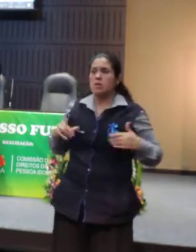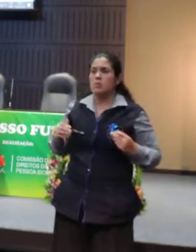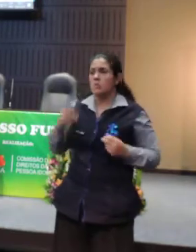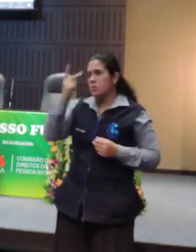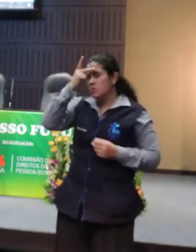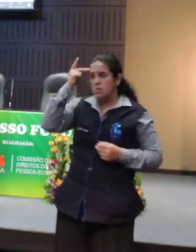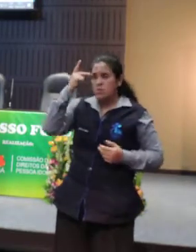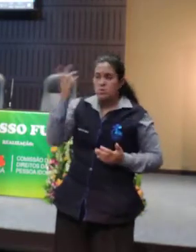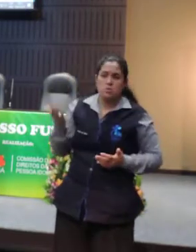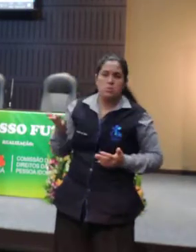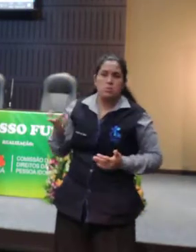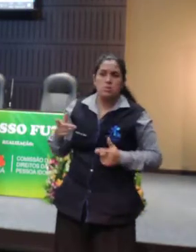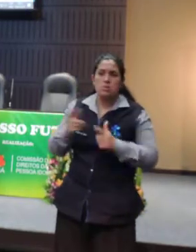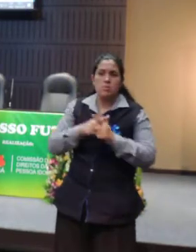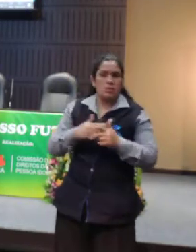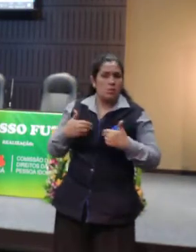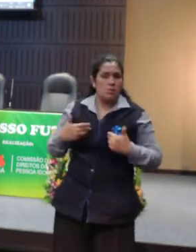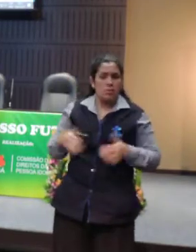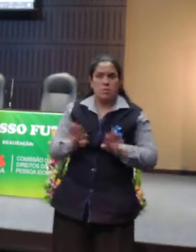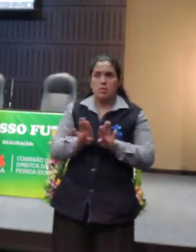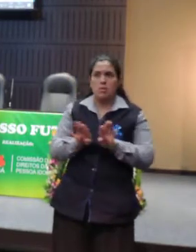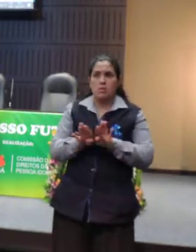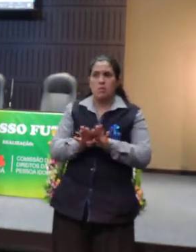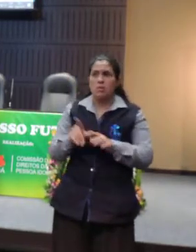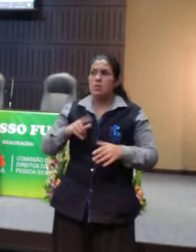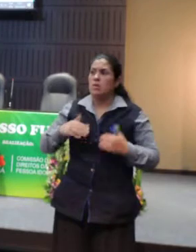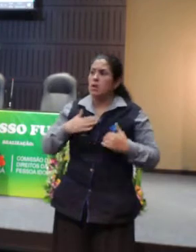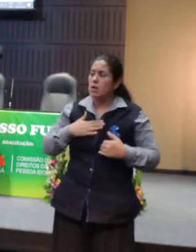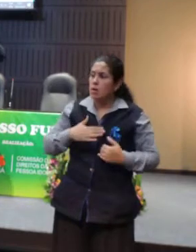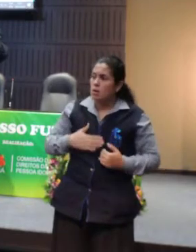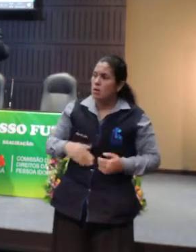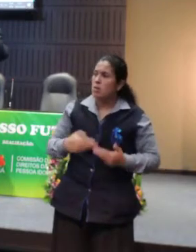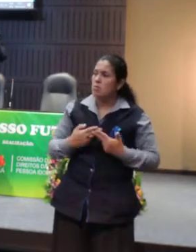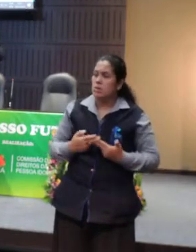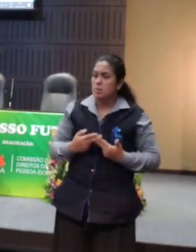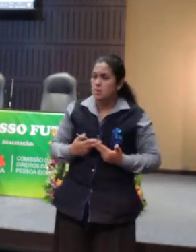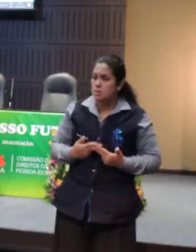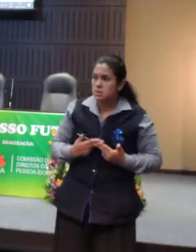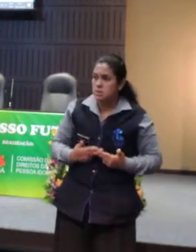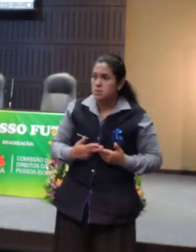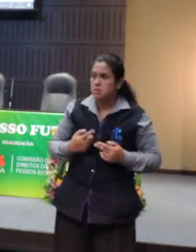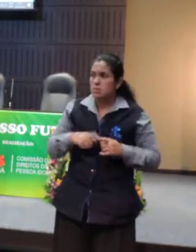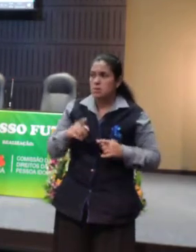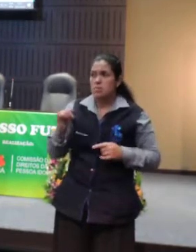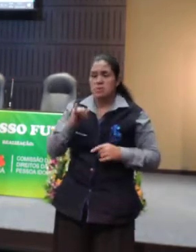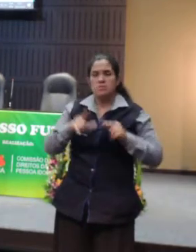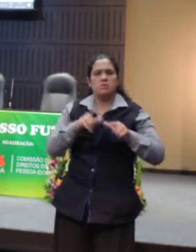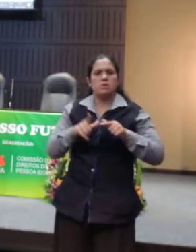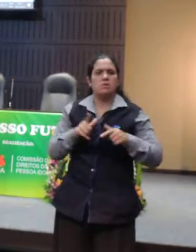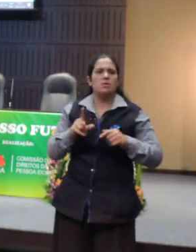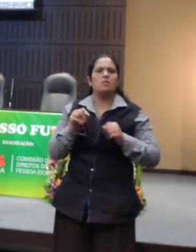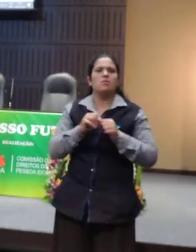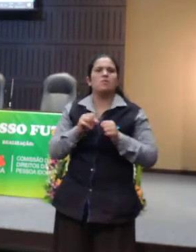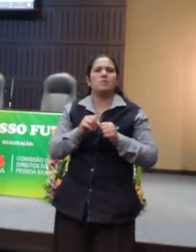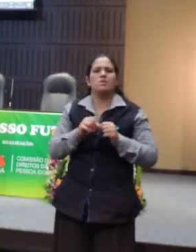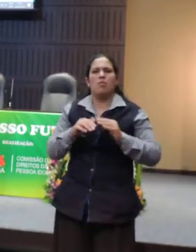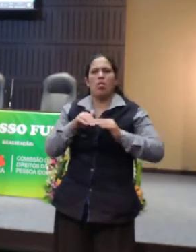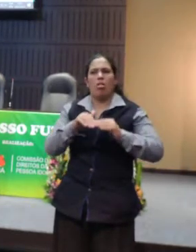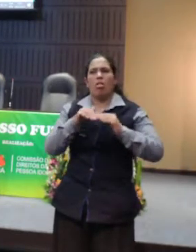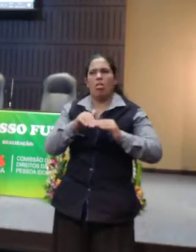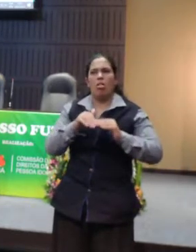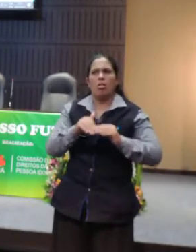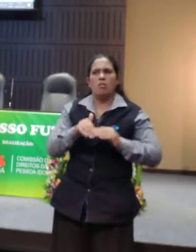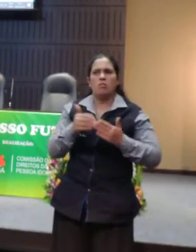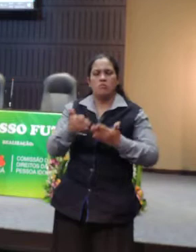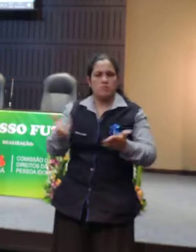pô. Vamos ter paciência, vamos ter calma. É importante você trabalhar isso. Não seja tão exigente com